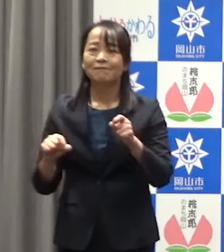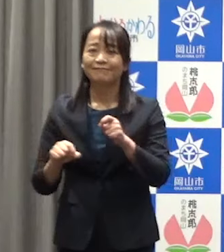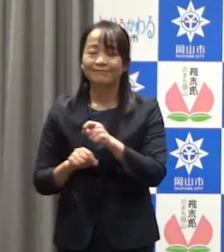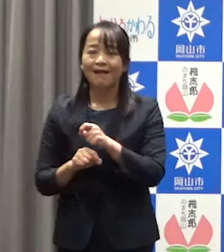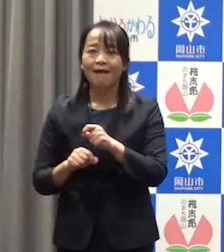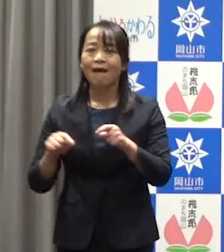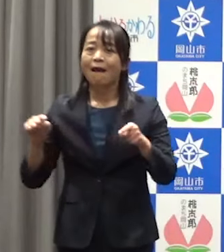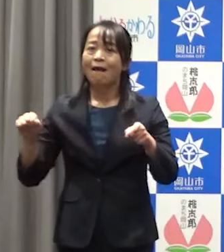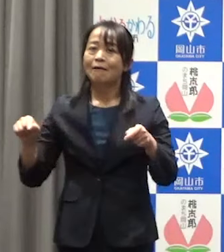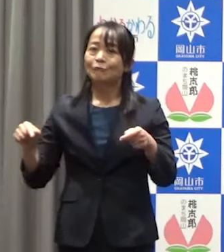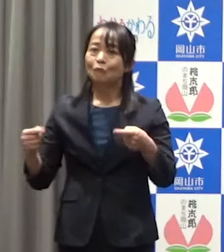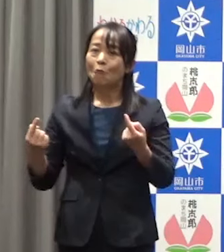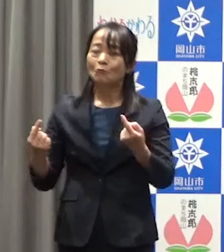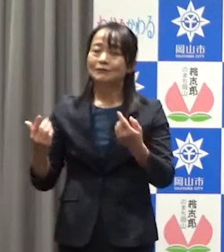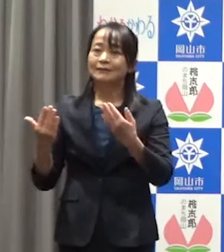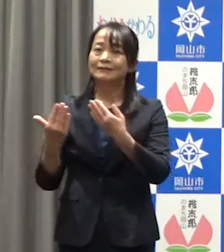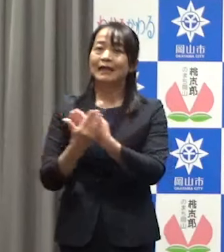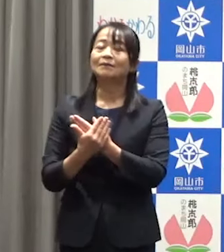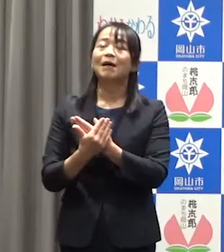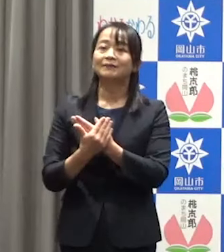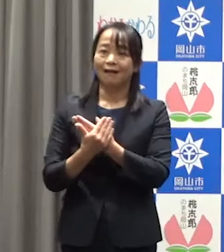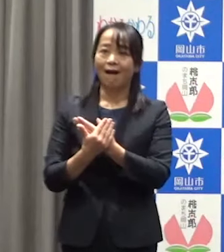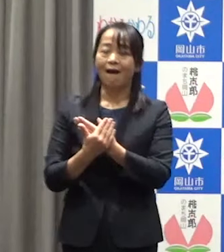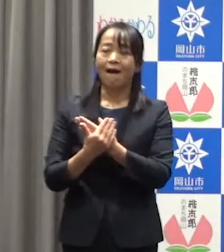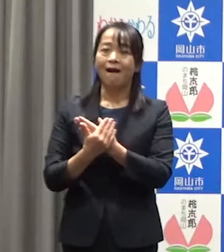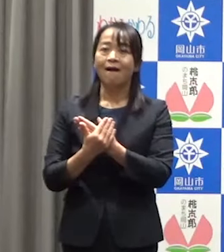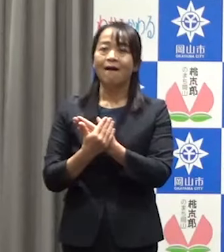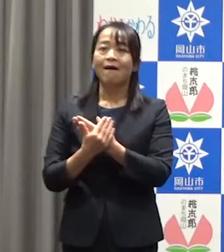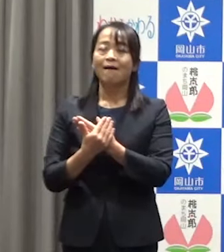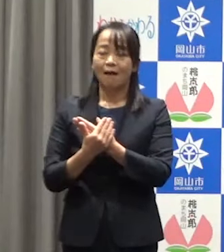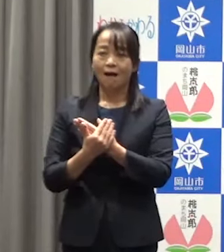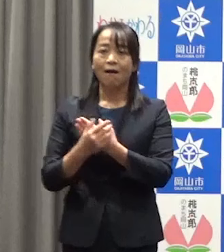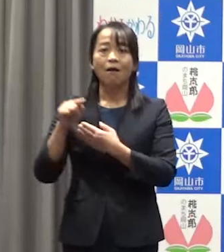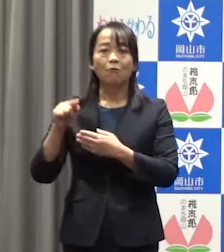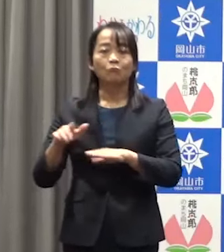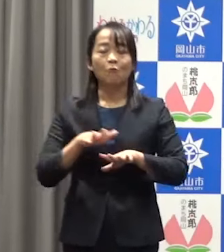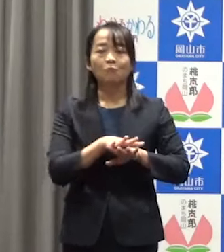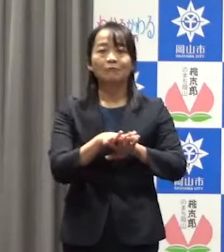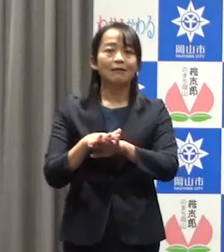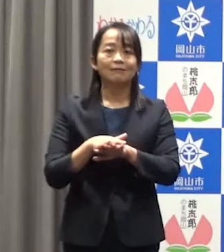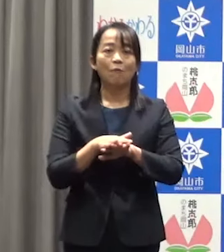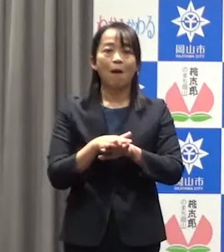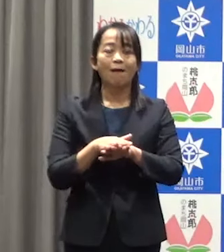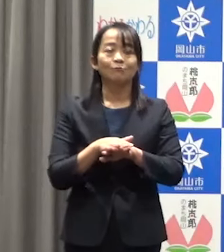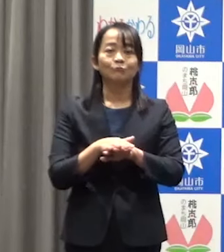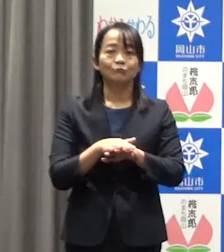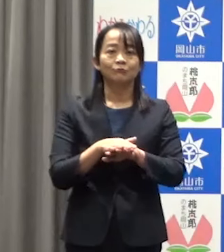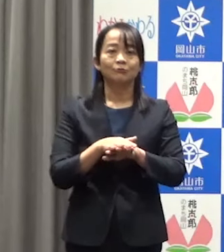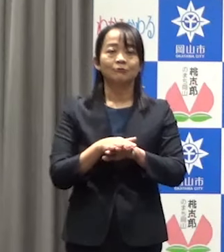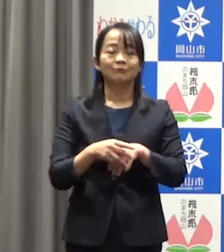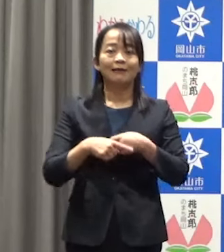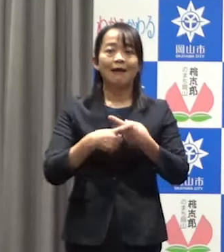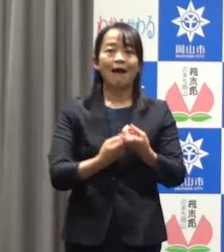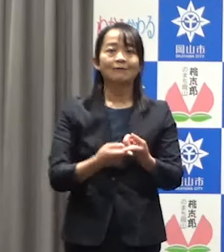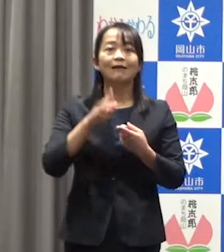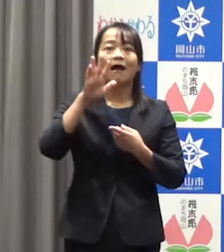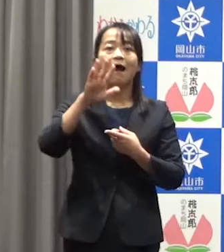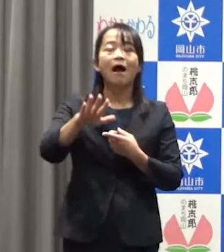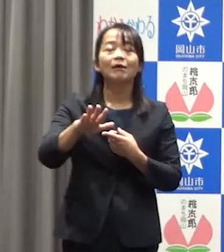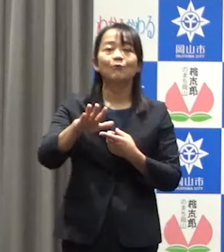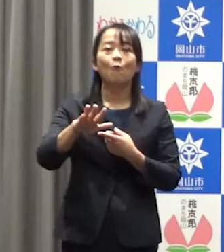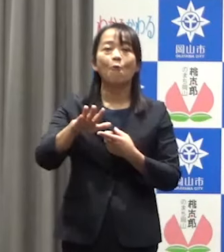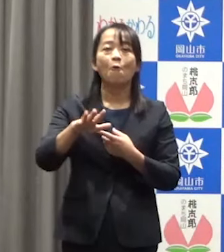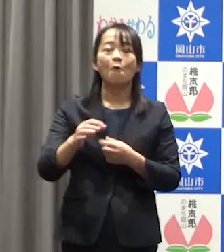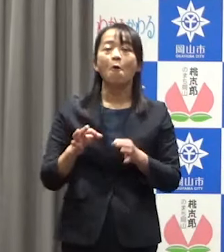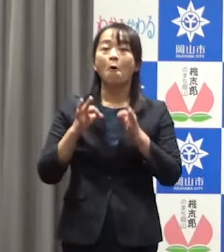になったということもあるんですが、このネットワークに加盟した後、早速姉妹都市でもあ